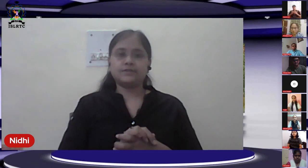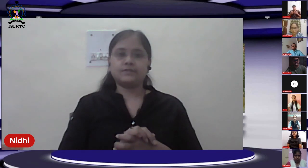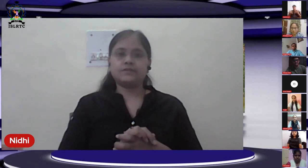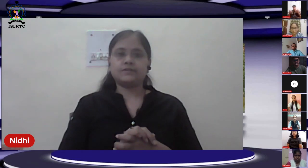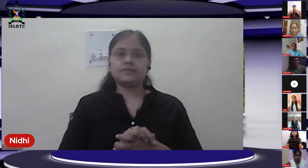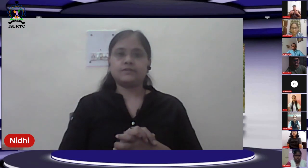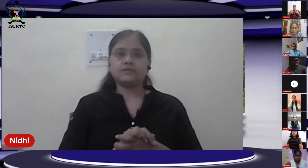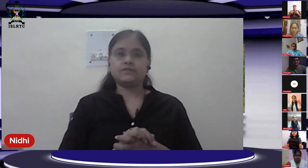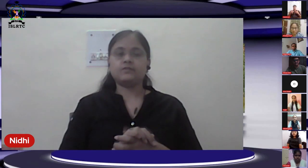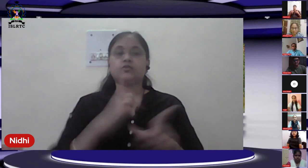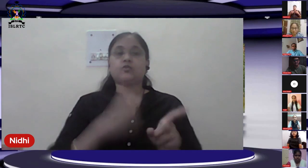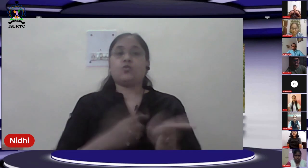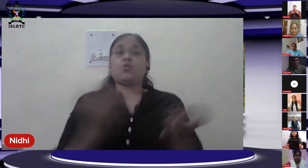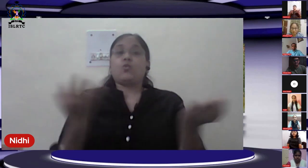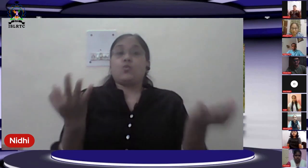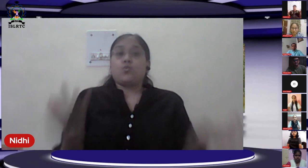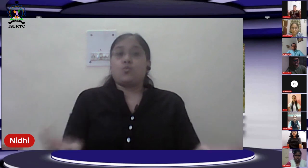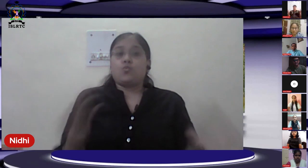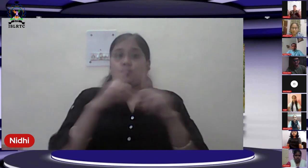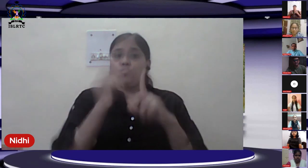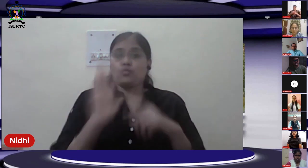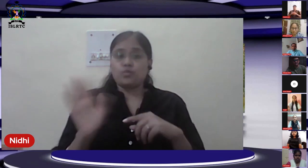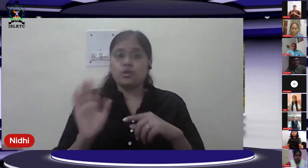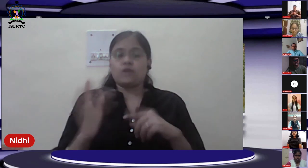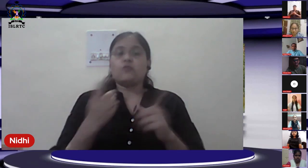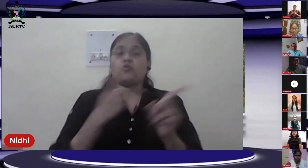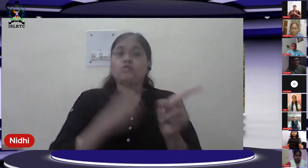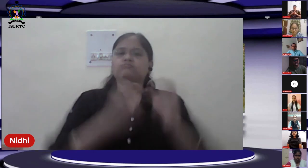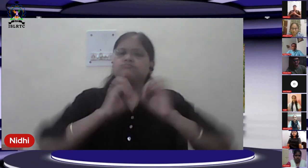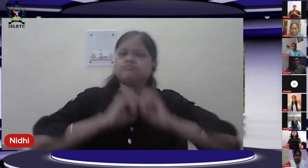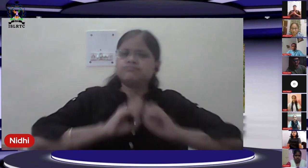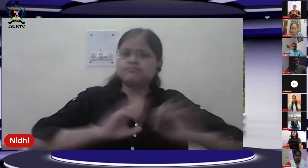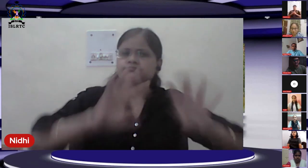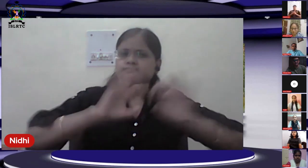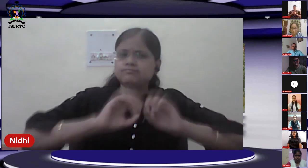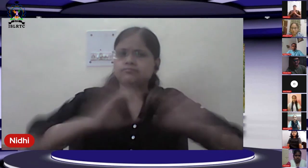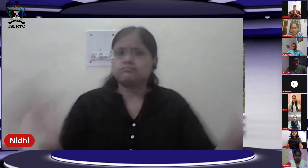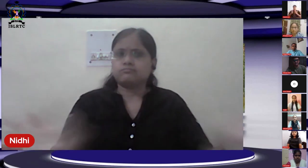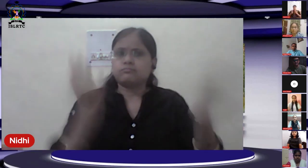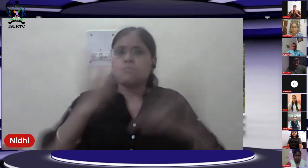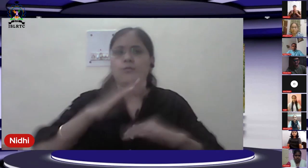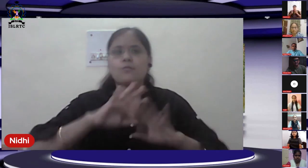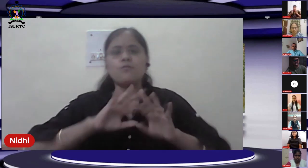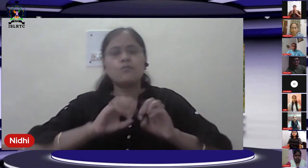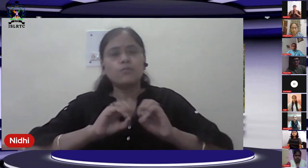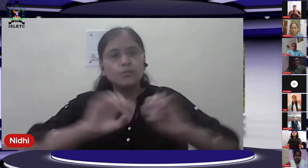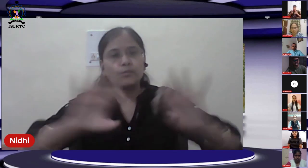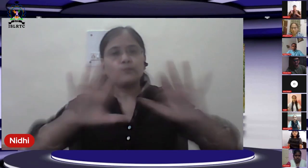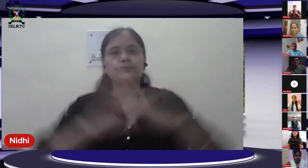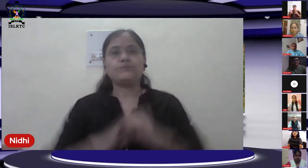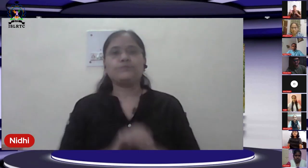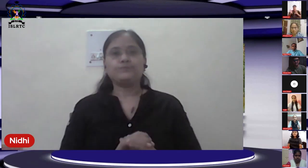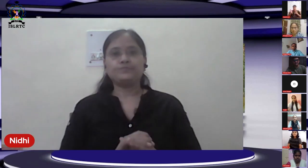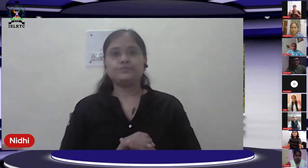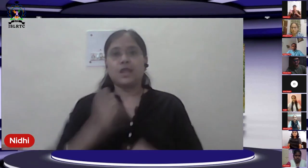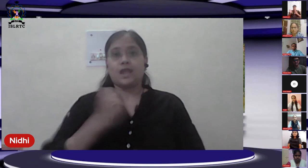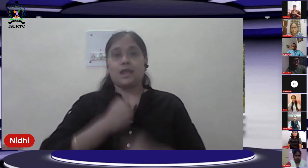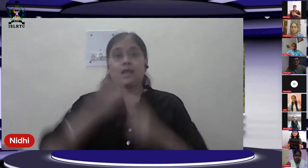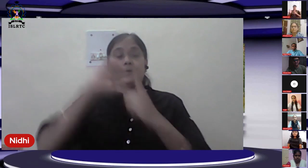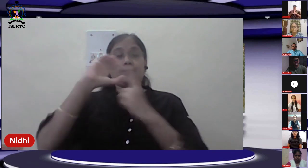को न सिर्फ करना है बल्कि इसका प्रचार प्रसार भी करना है, क्योंकि ये हमारी संस्कृति का भी एक प्रकार से हिस्सा